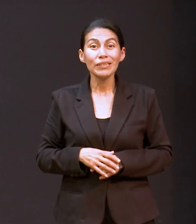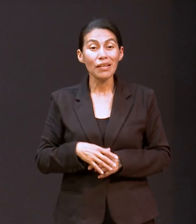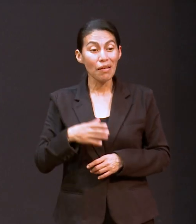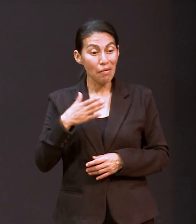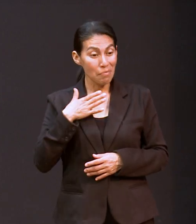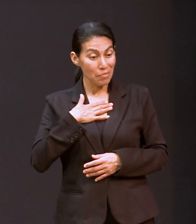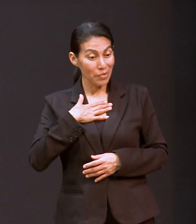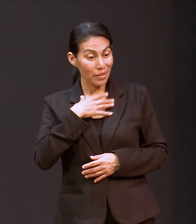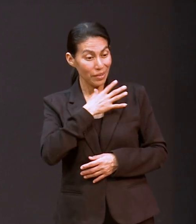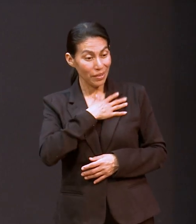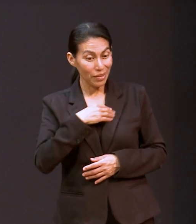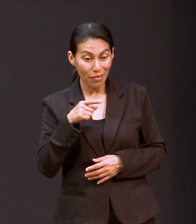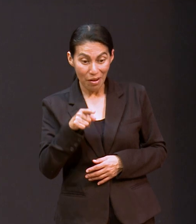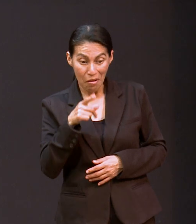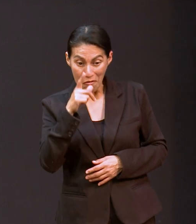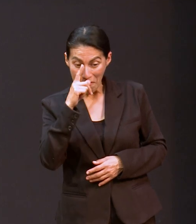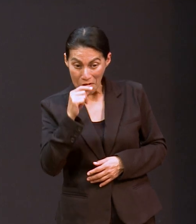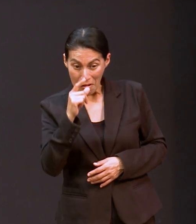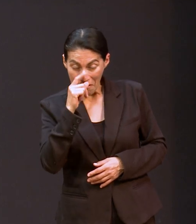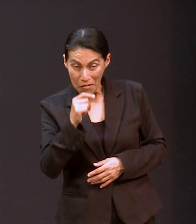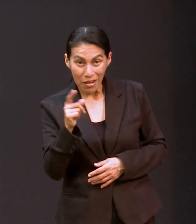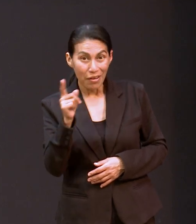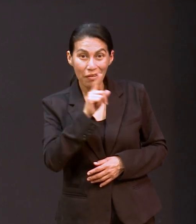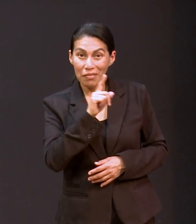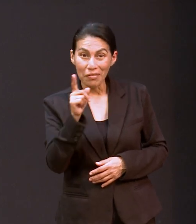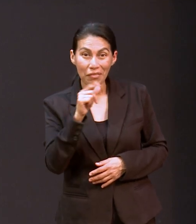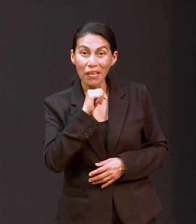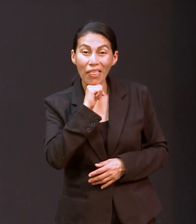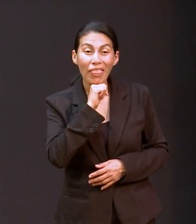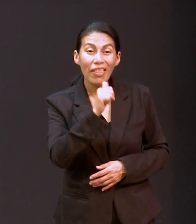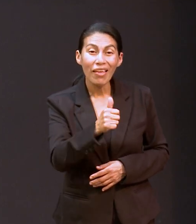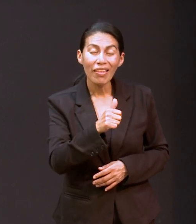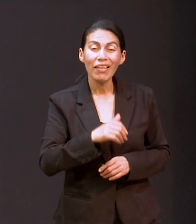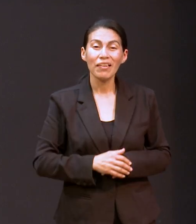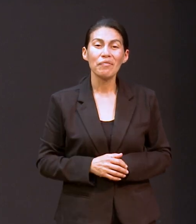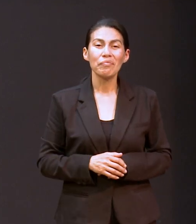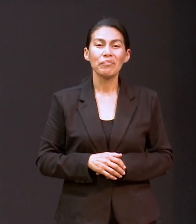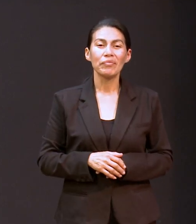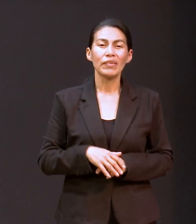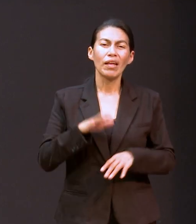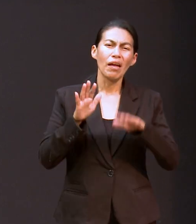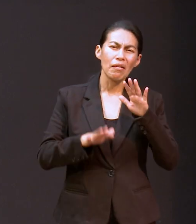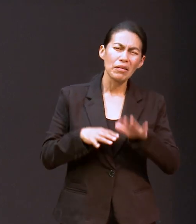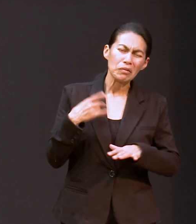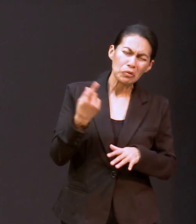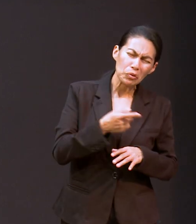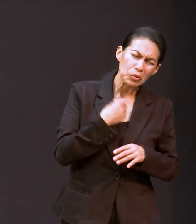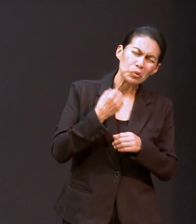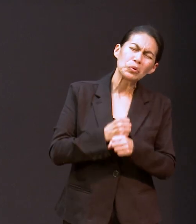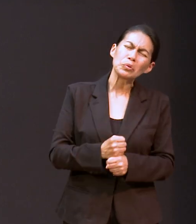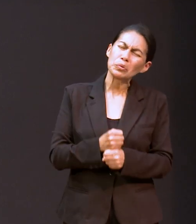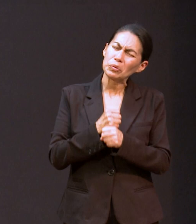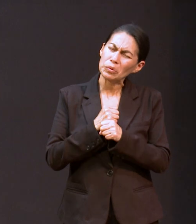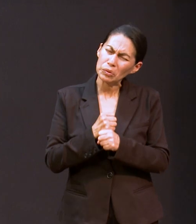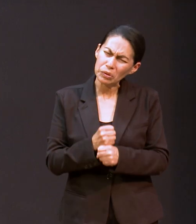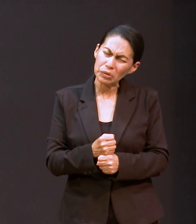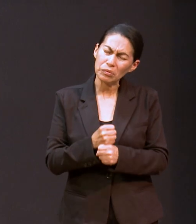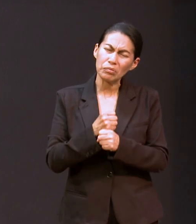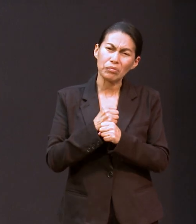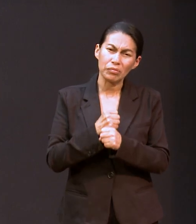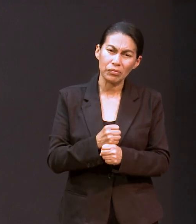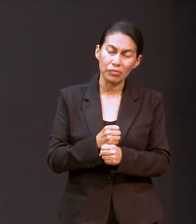mira que él no me va a fallar No importa De qué porque muchas veces cuando estamos sufriendo el sufrimiento no es solo